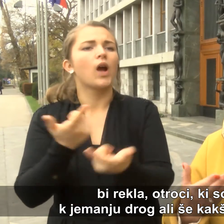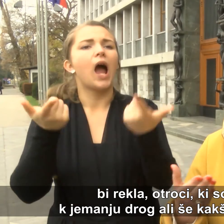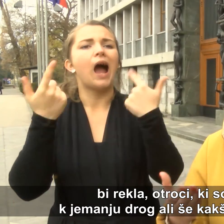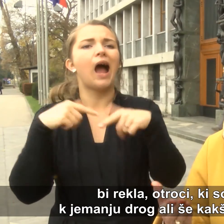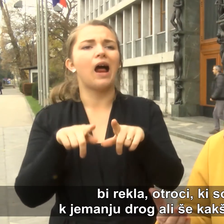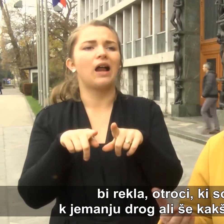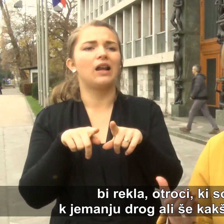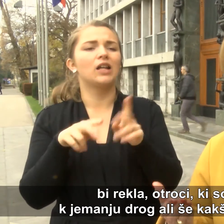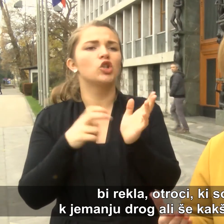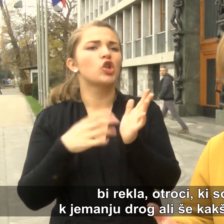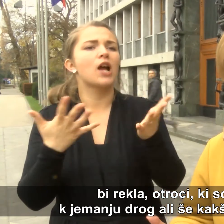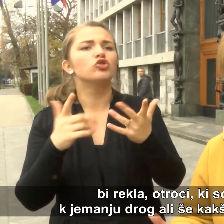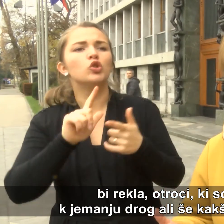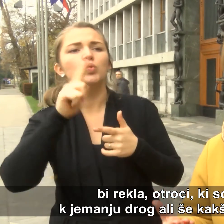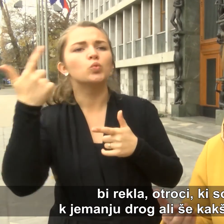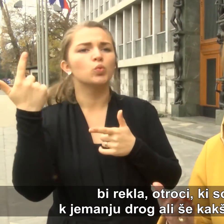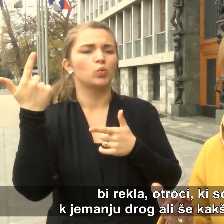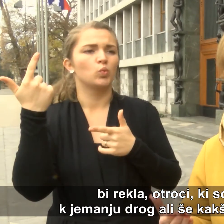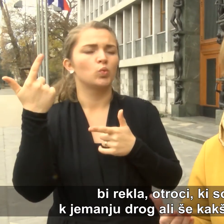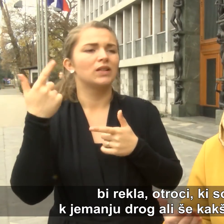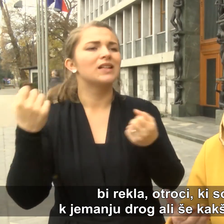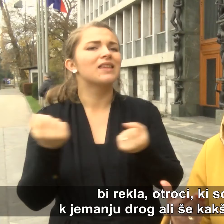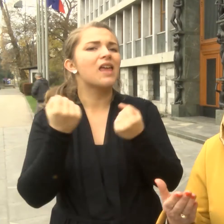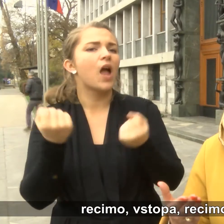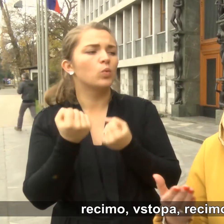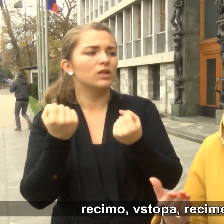drugih dejavnikov, recimo